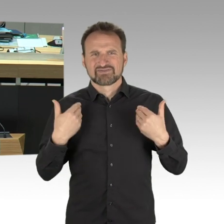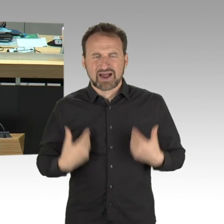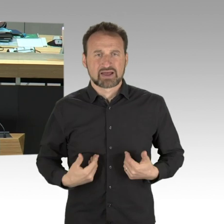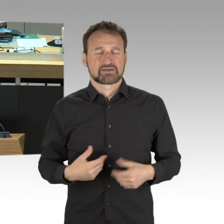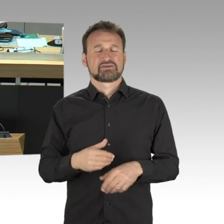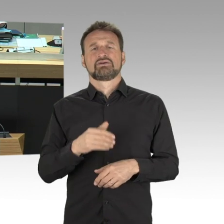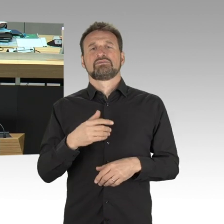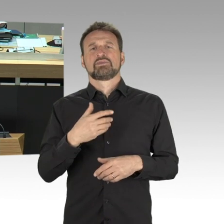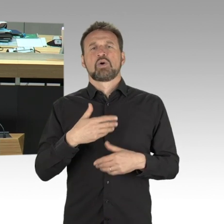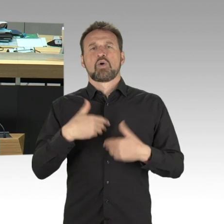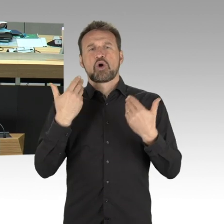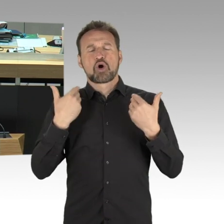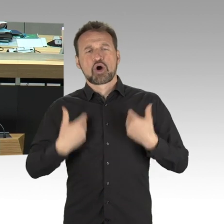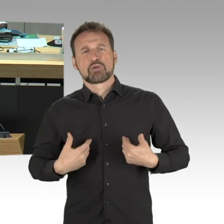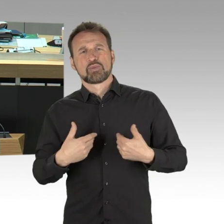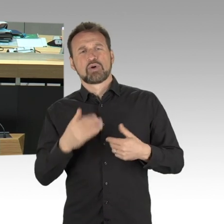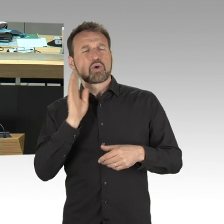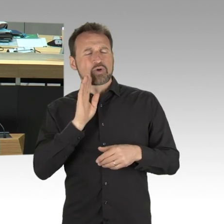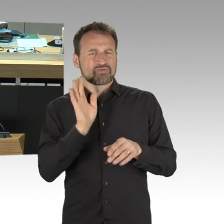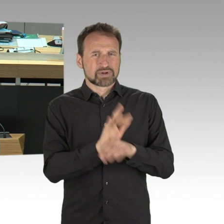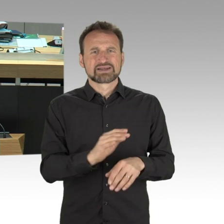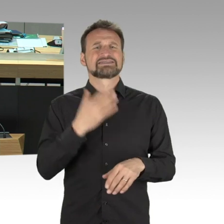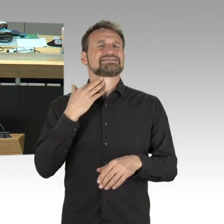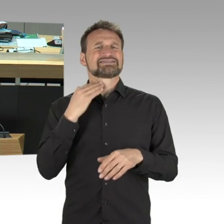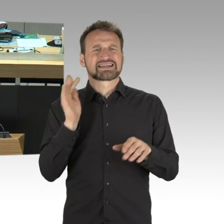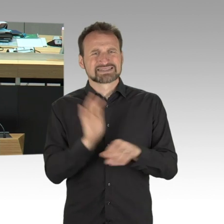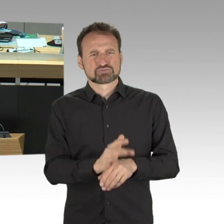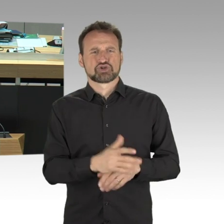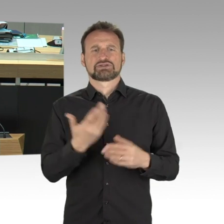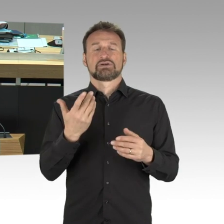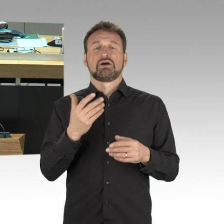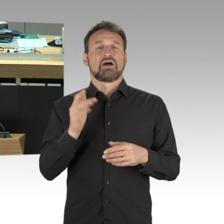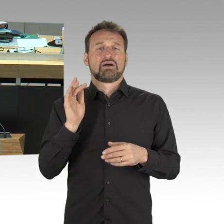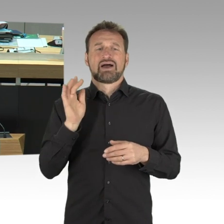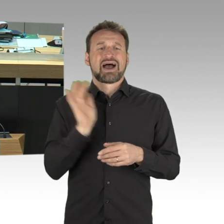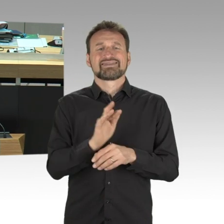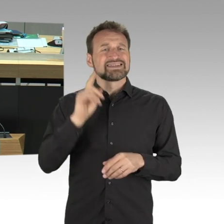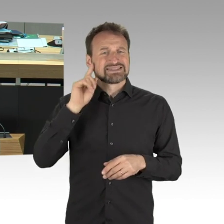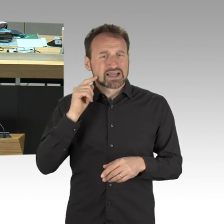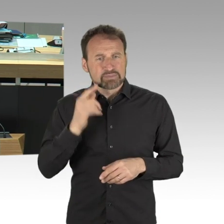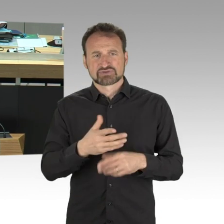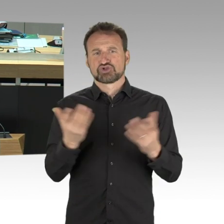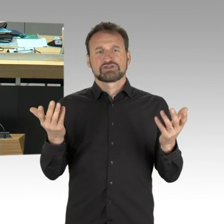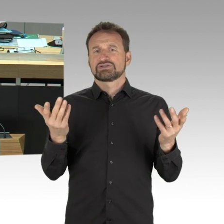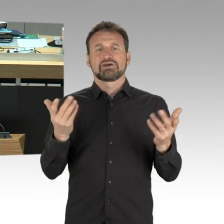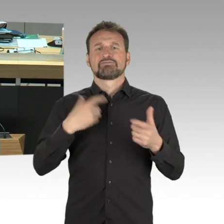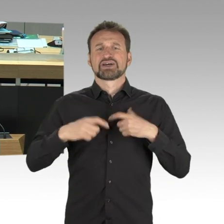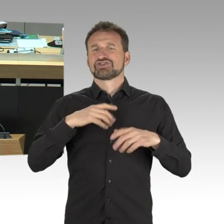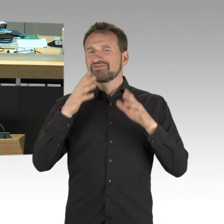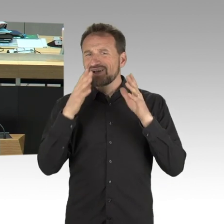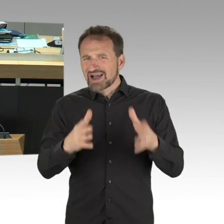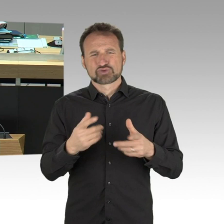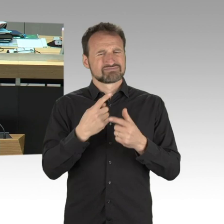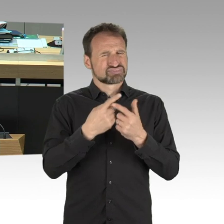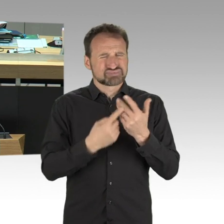zu Antiziganismus und Feindlichkeit gegenüber MuslimInnen. Menschenverachtung ist aber immer gleichermaßen unerträglich.